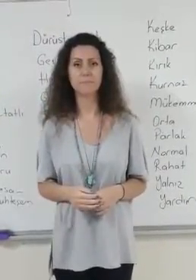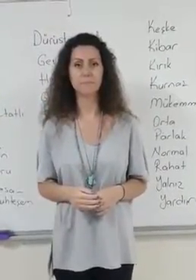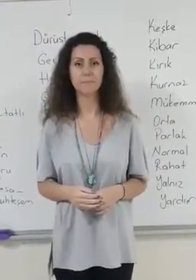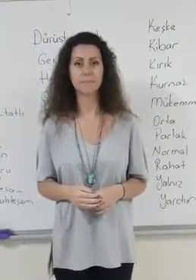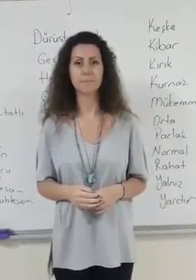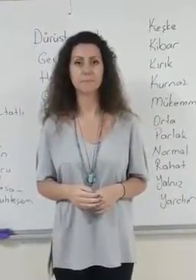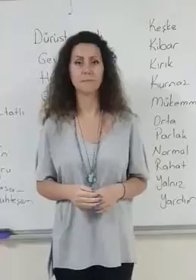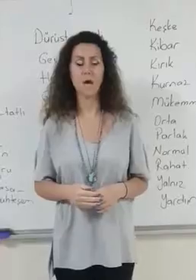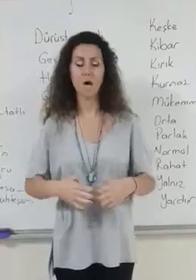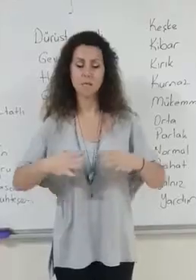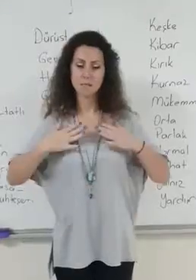sağlıklı, sağlam,